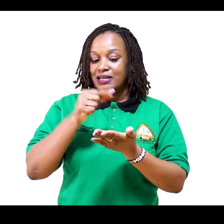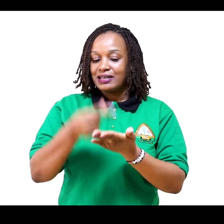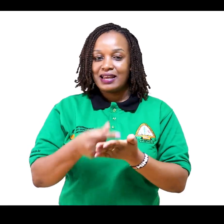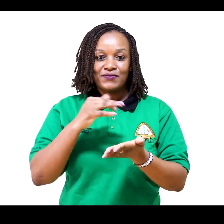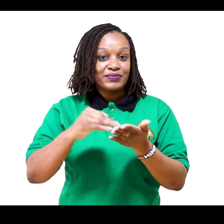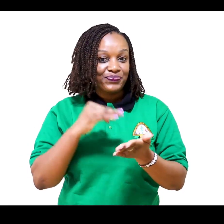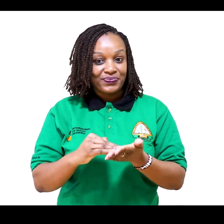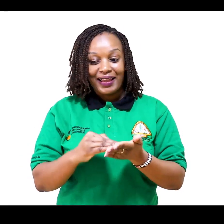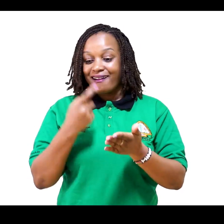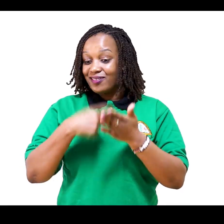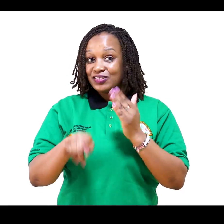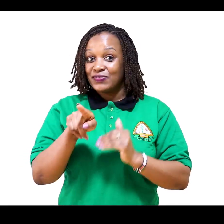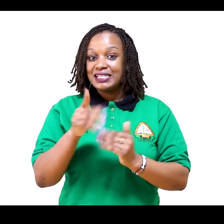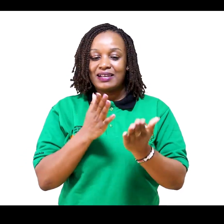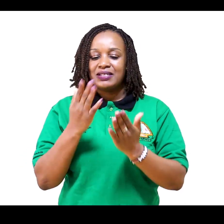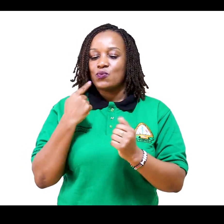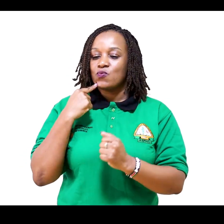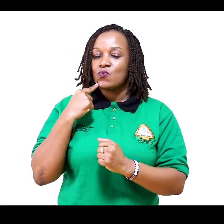ruzuku. Gharama ya huduma hii ni